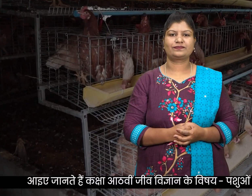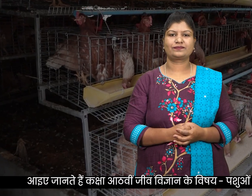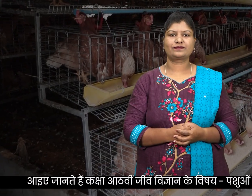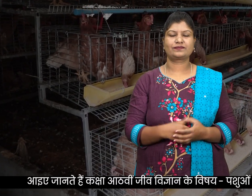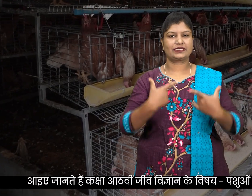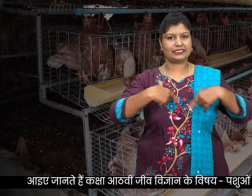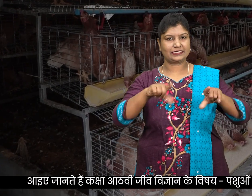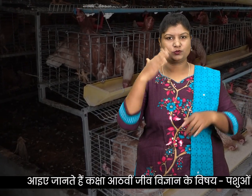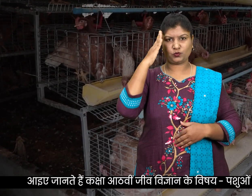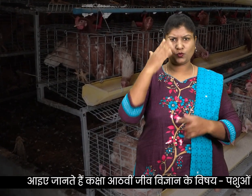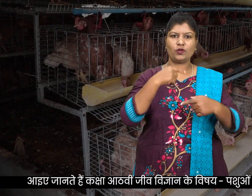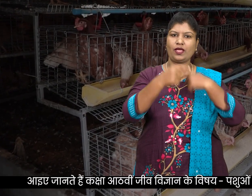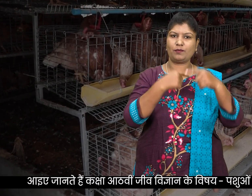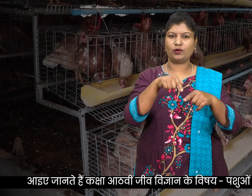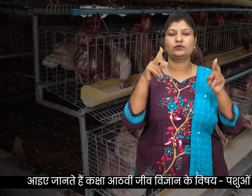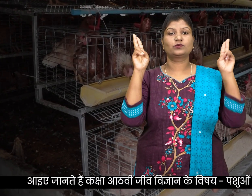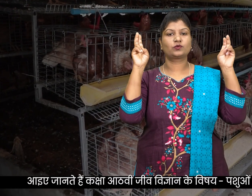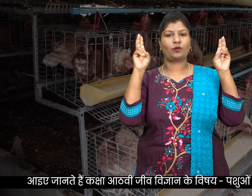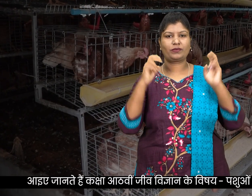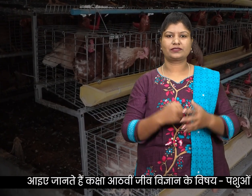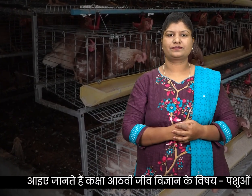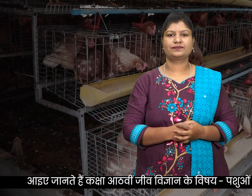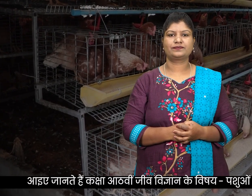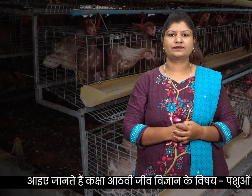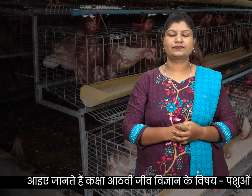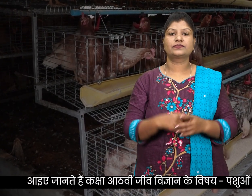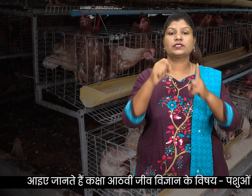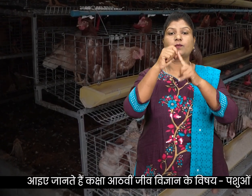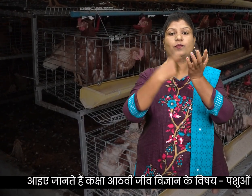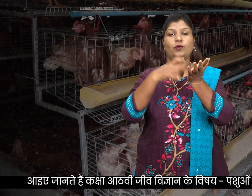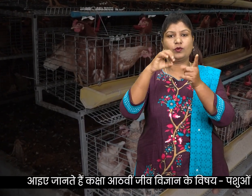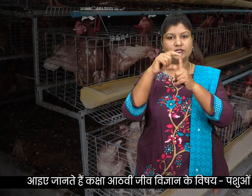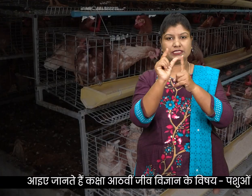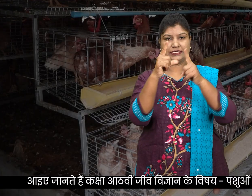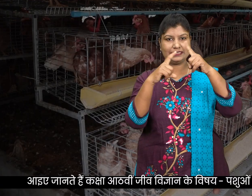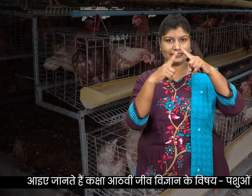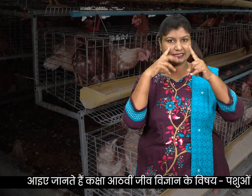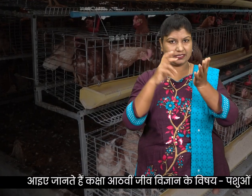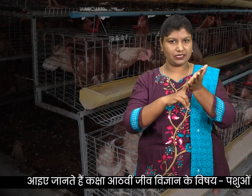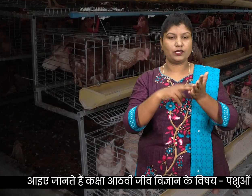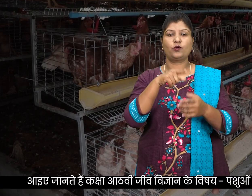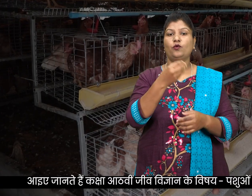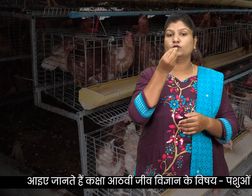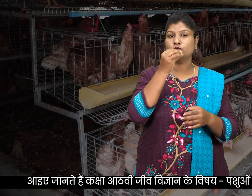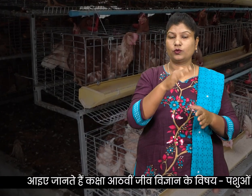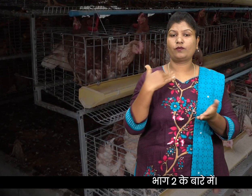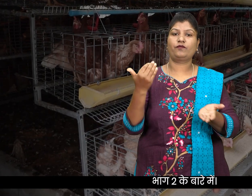आइए जानते हैं कक्षा 8वीं जीव विज्ञान के विषय पशुओं से भोजन का उत्पादन भाग